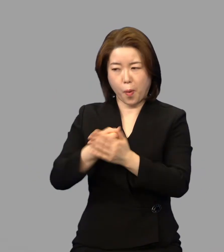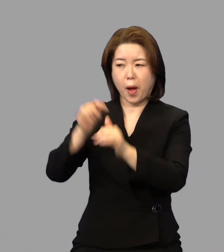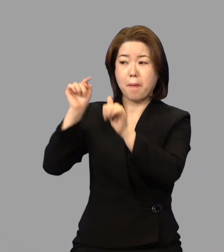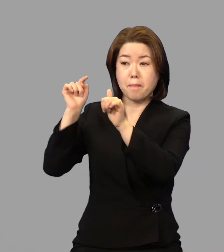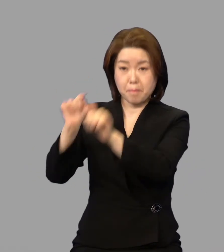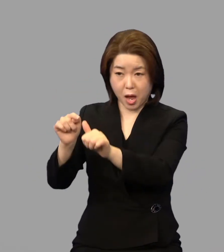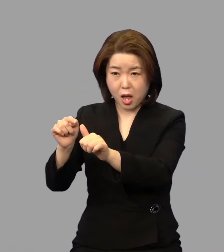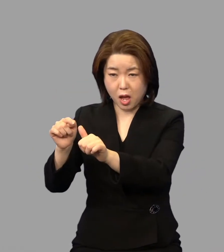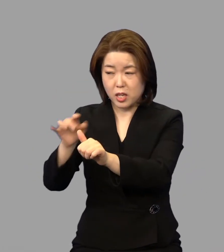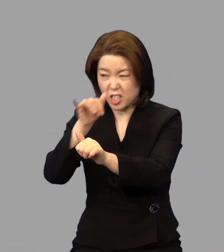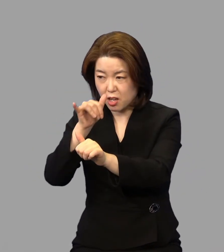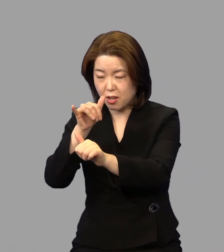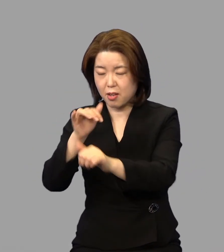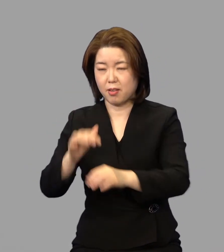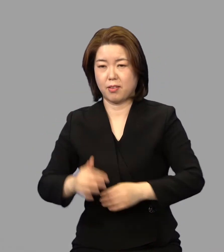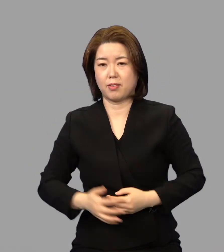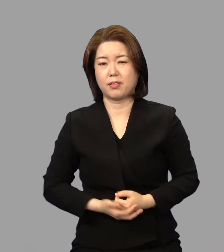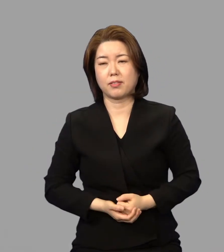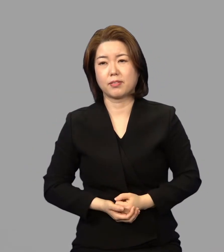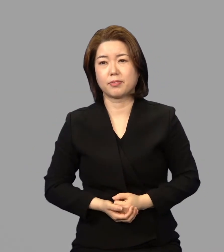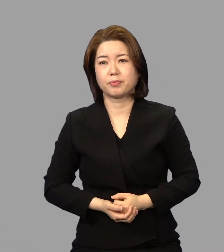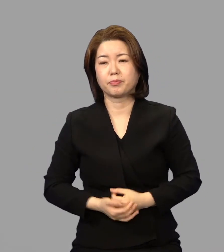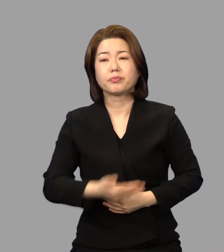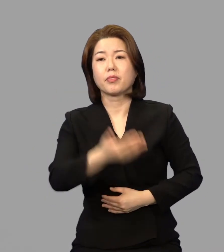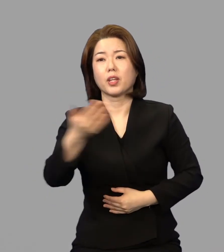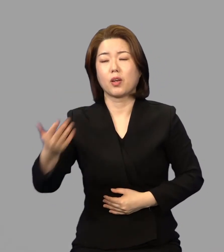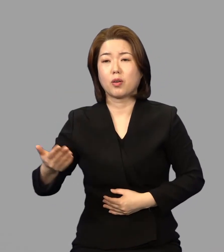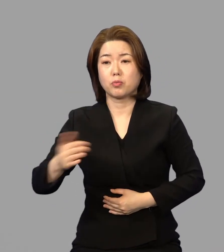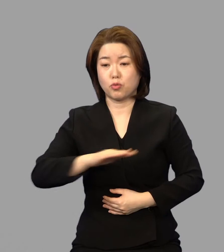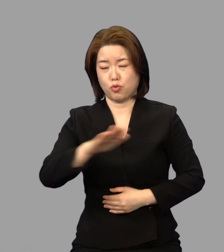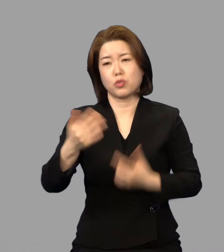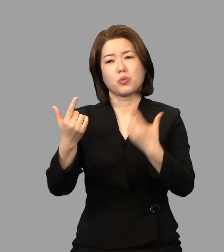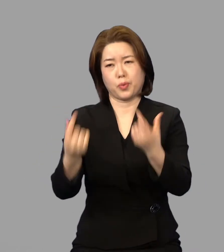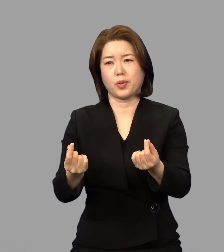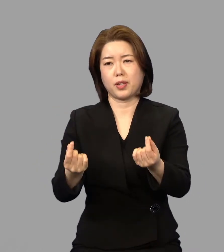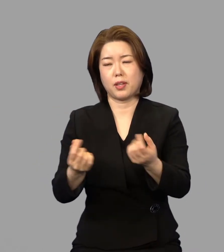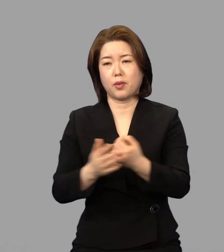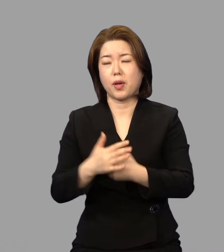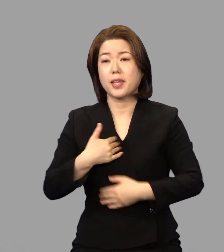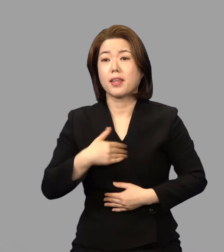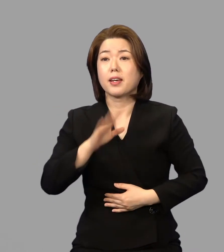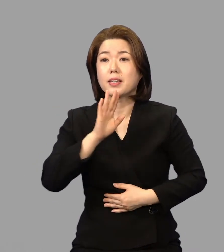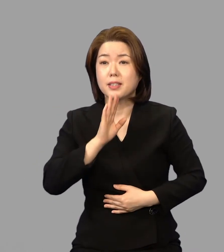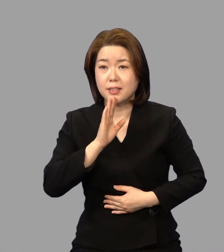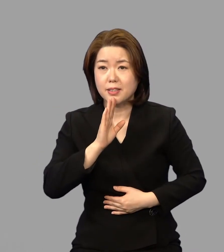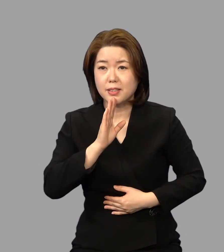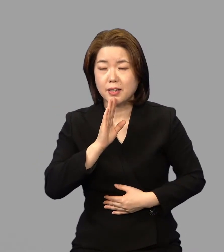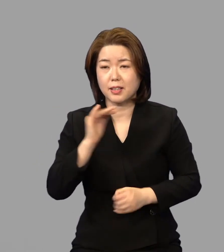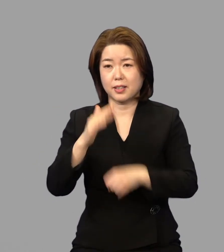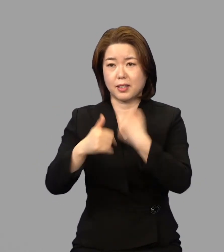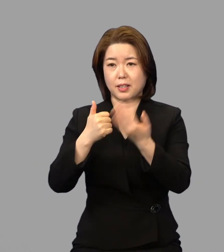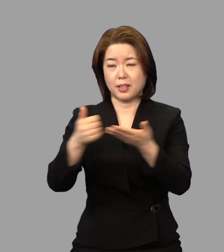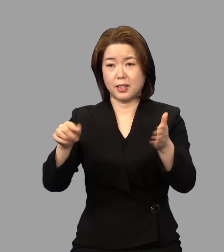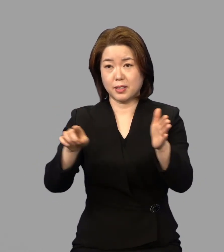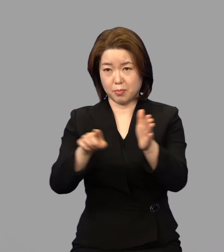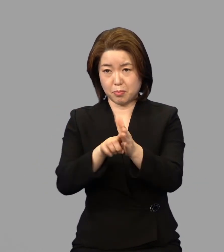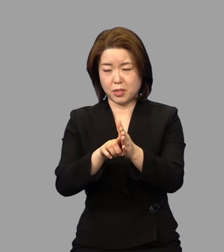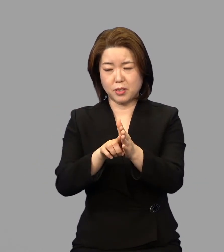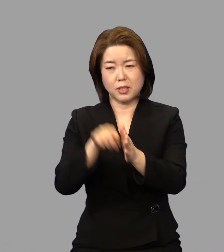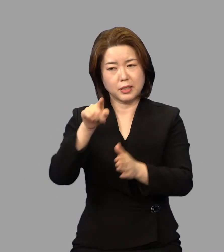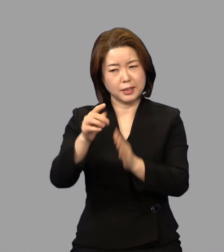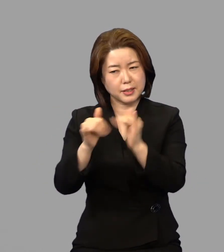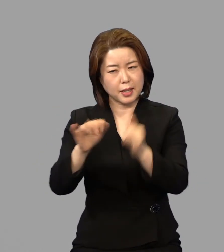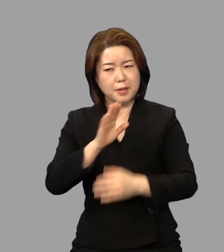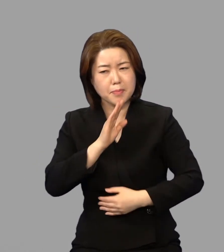명하지 않았느냐. 여러분, 우리도 마찬가지입니다. 내가 진짜 하나님을 믿는 그